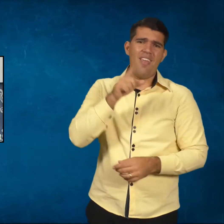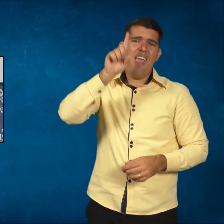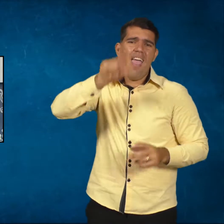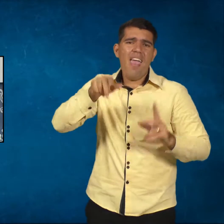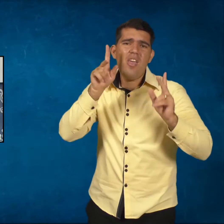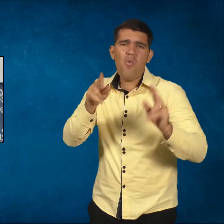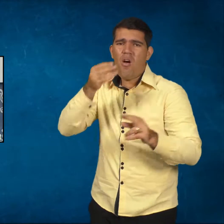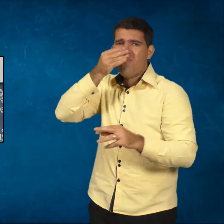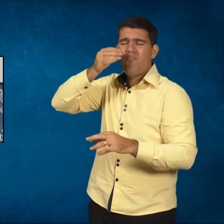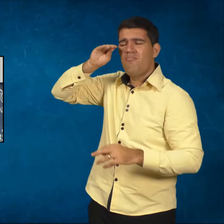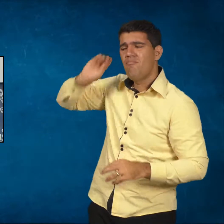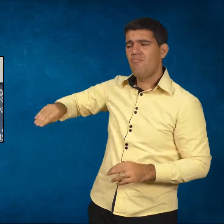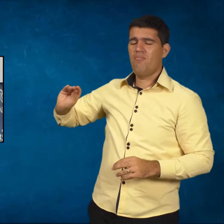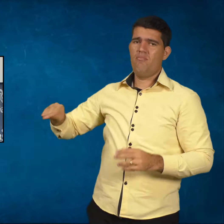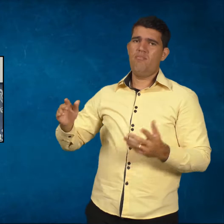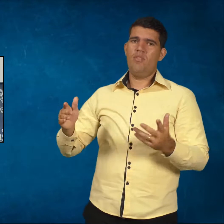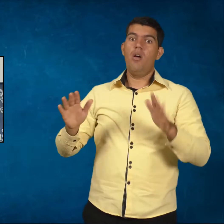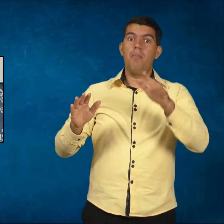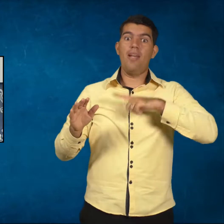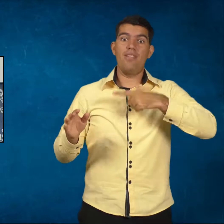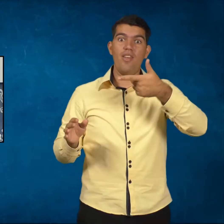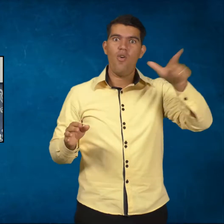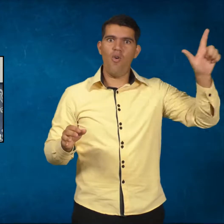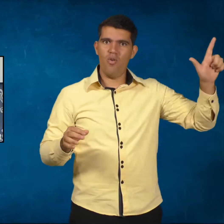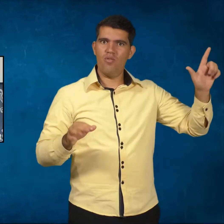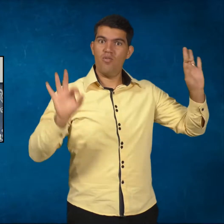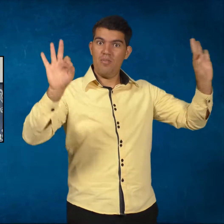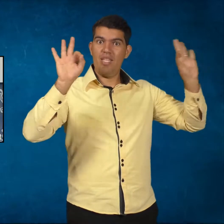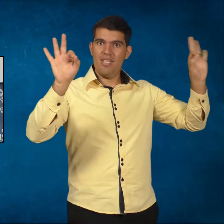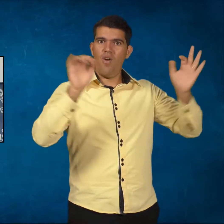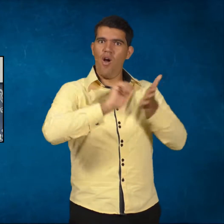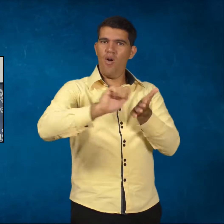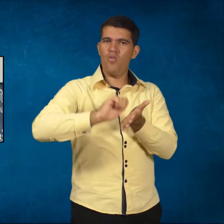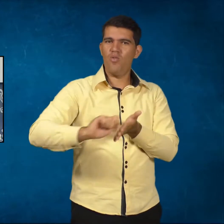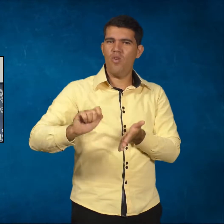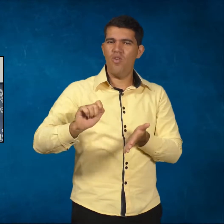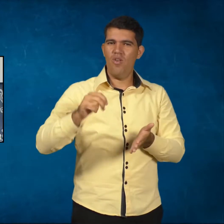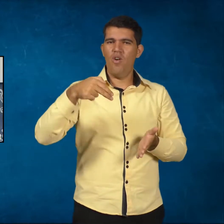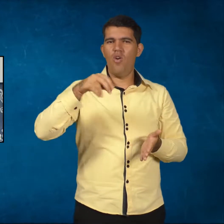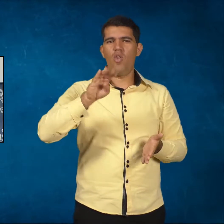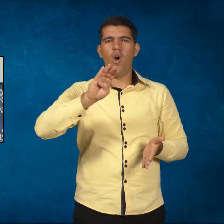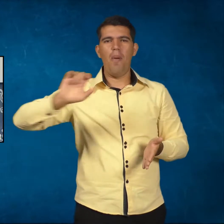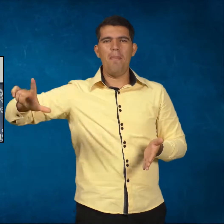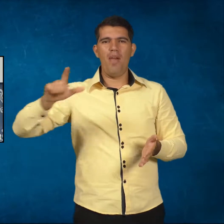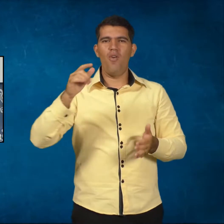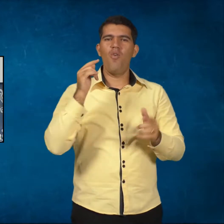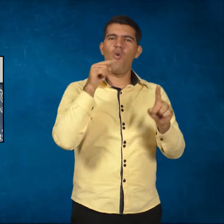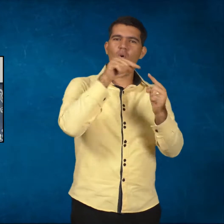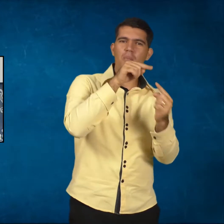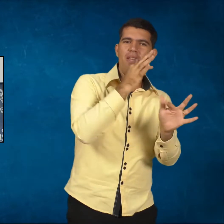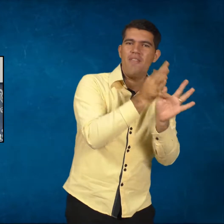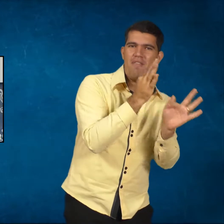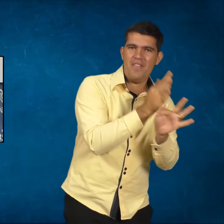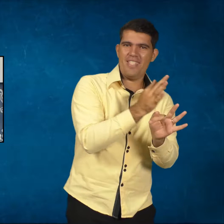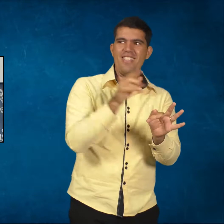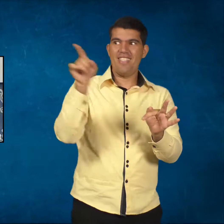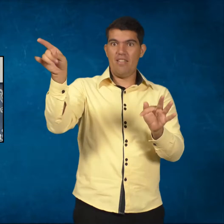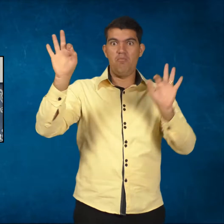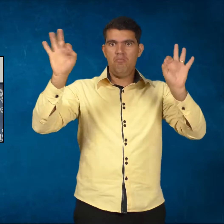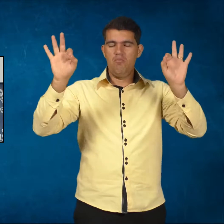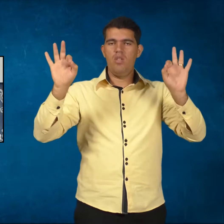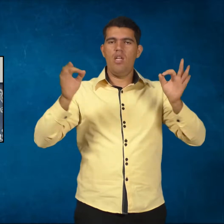Nobel da Física lá, que é altamente comprometido no motor, ele nasce hoje, e ele tem oportunidade da